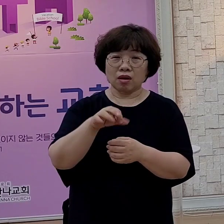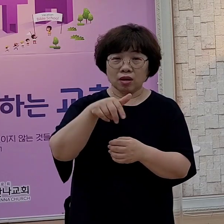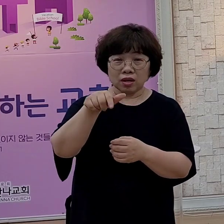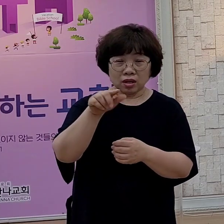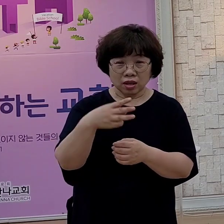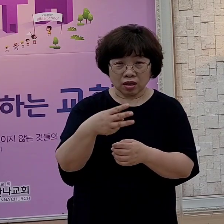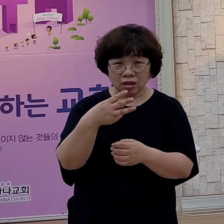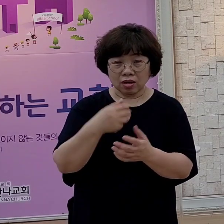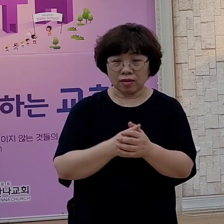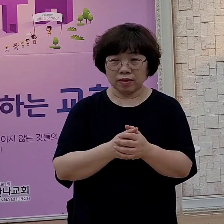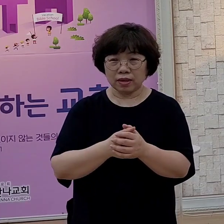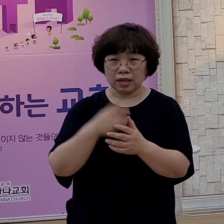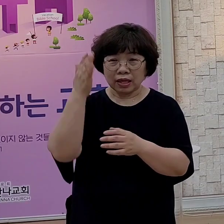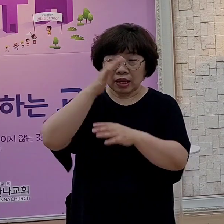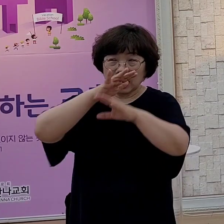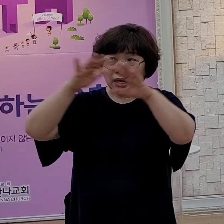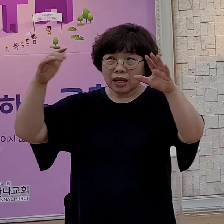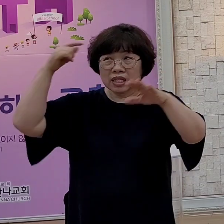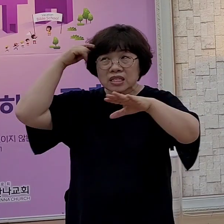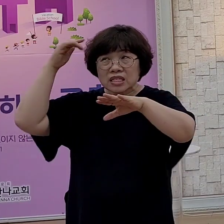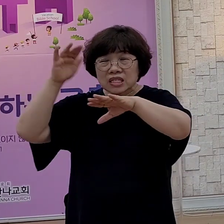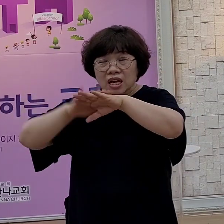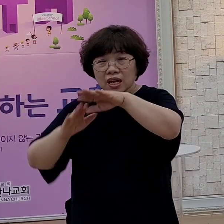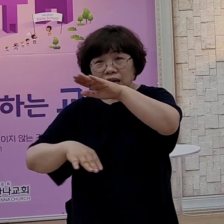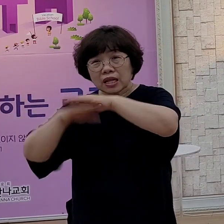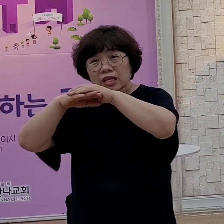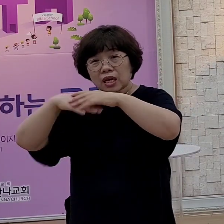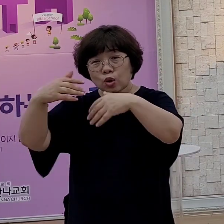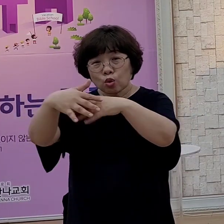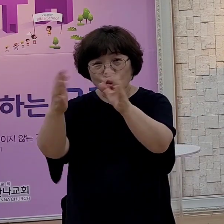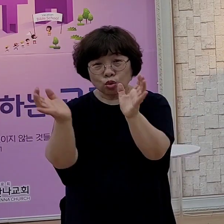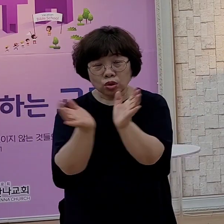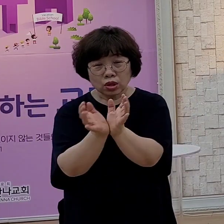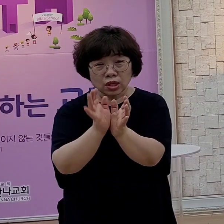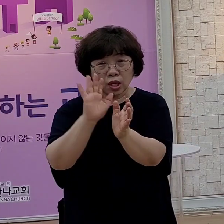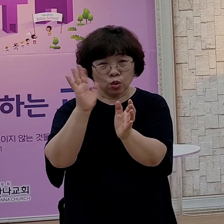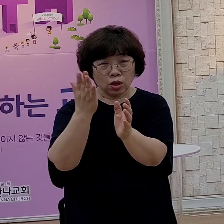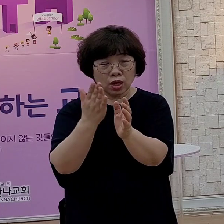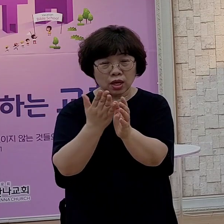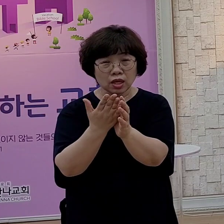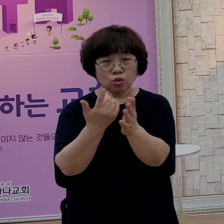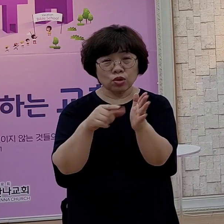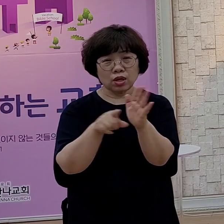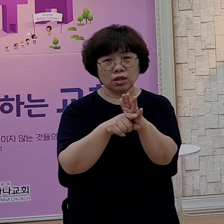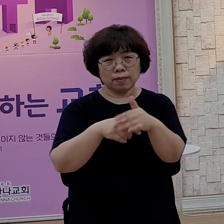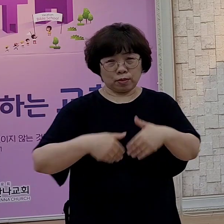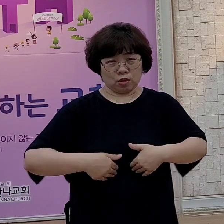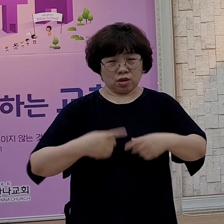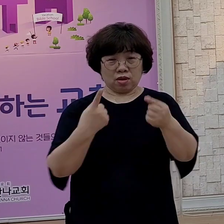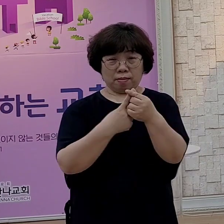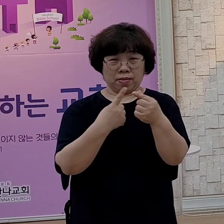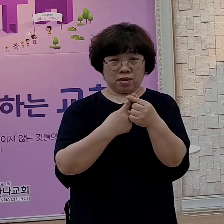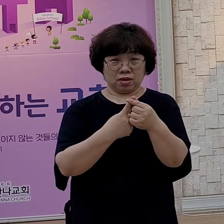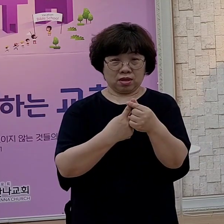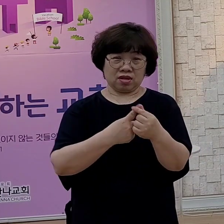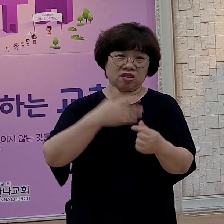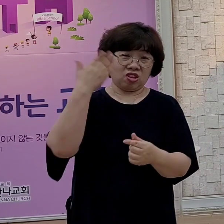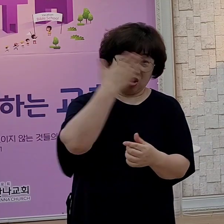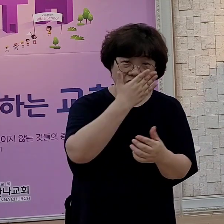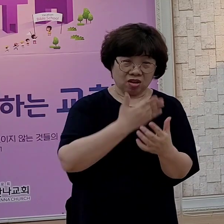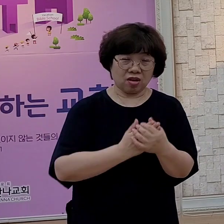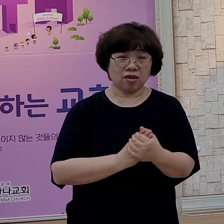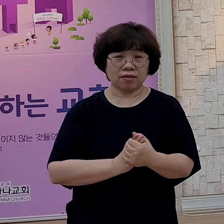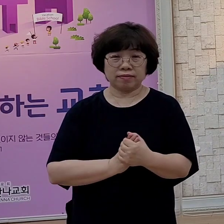하늘 지혜가 가득한 공동체가 되고 그런 우리가 되기 위해서 오늘 주신 첫 번째 이